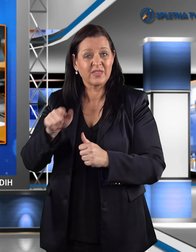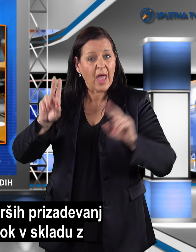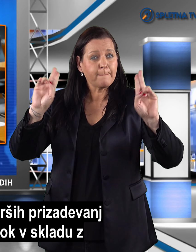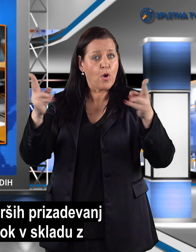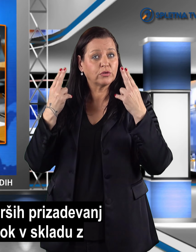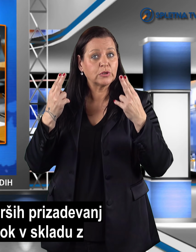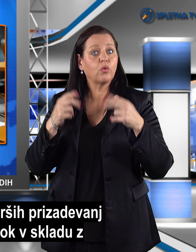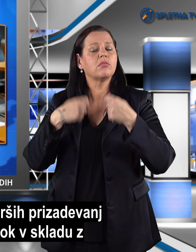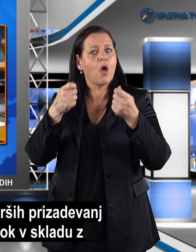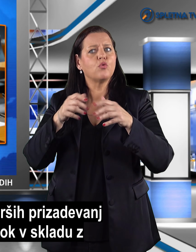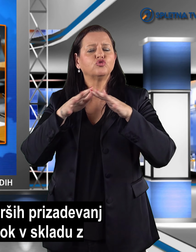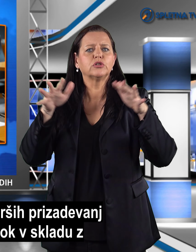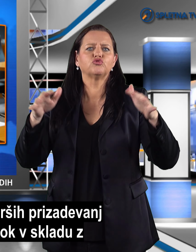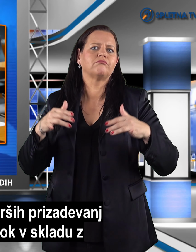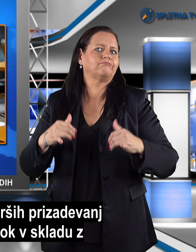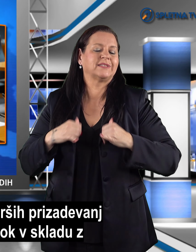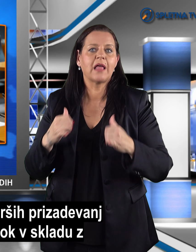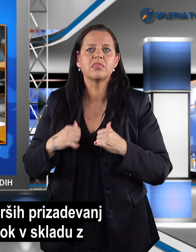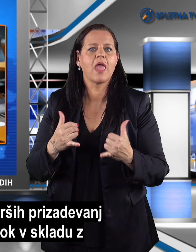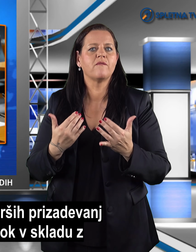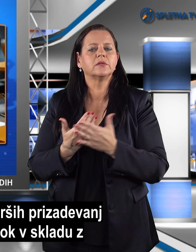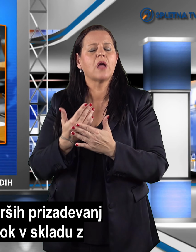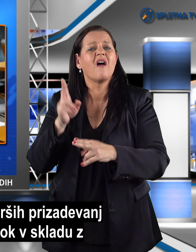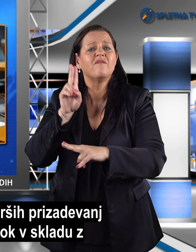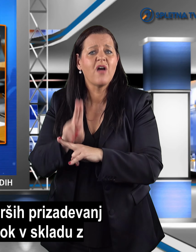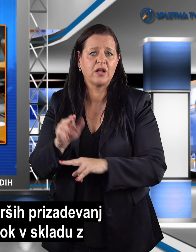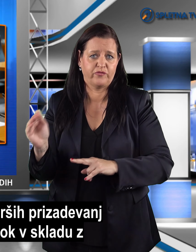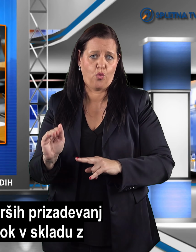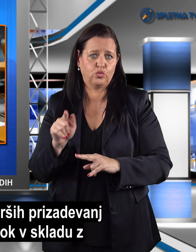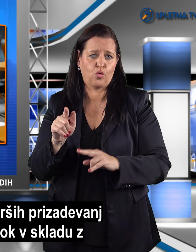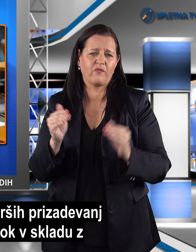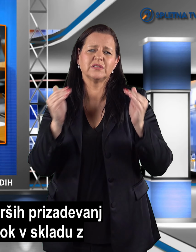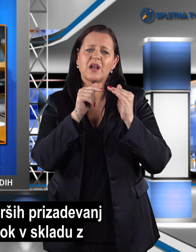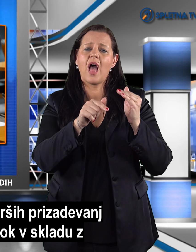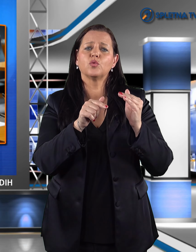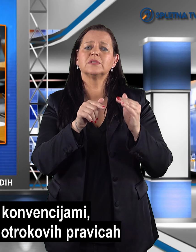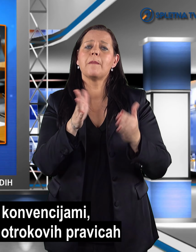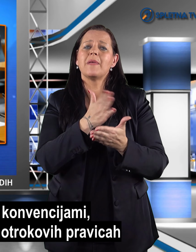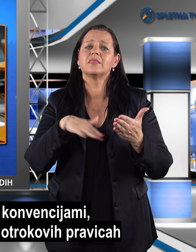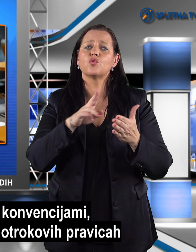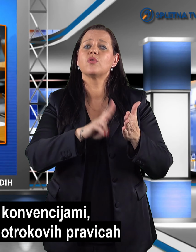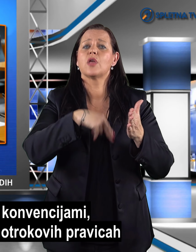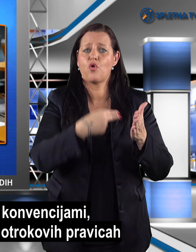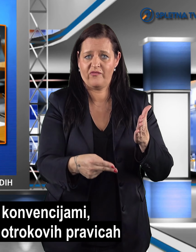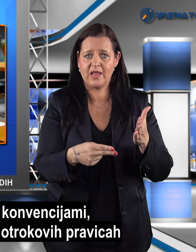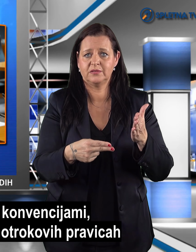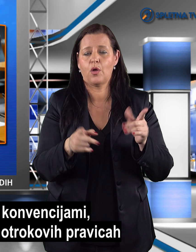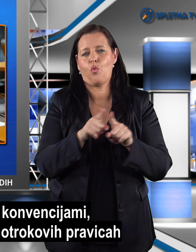Ta poziv je del širših prizadevanj za varstvo otrok v skladu z mednarodnimi konvencijami, kot je Konvencija o otrokovih